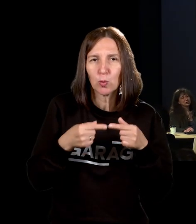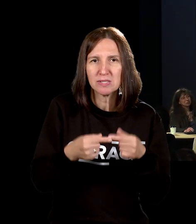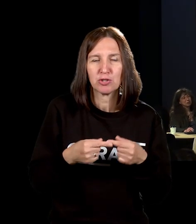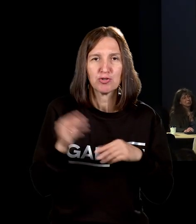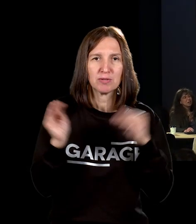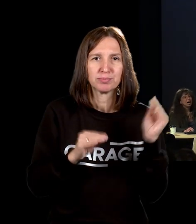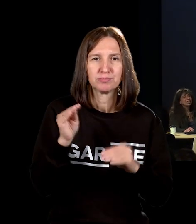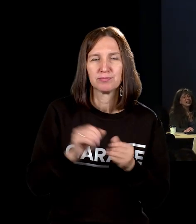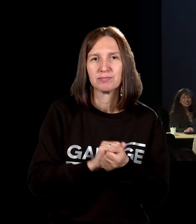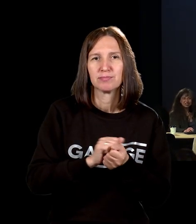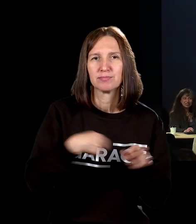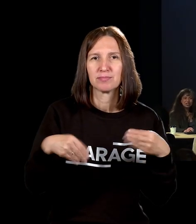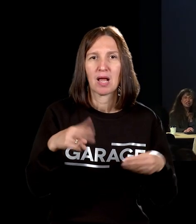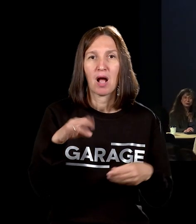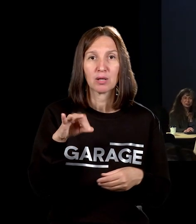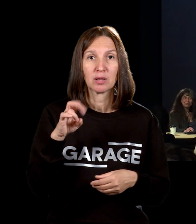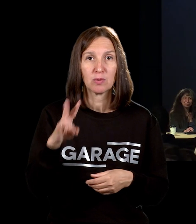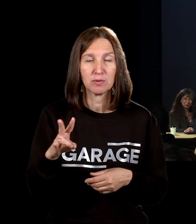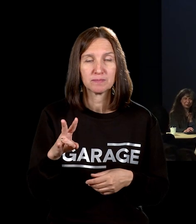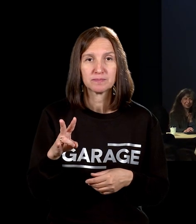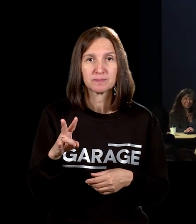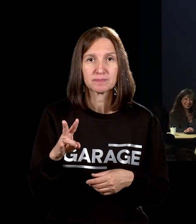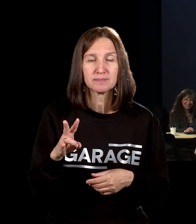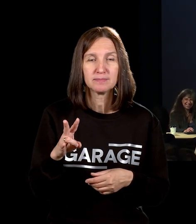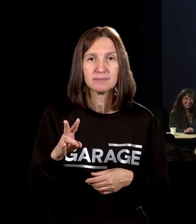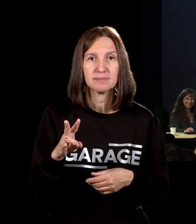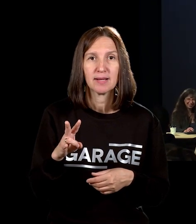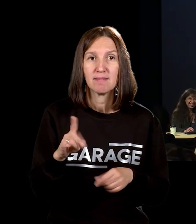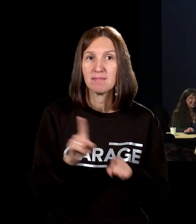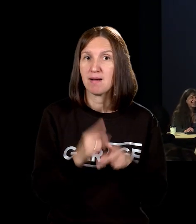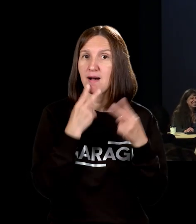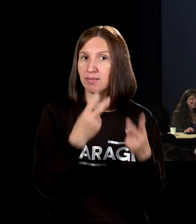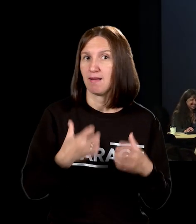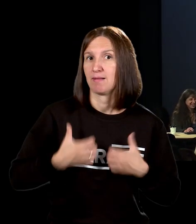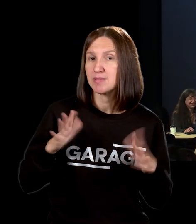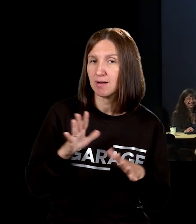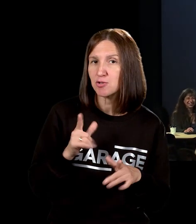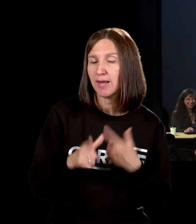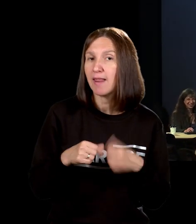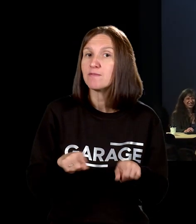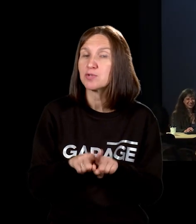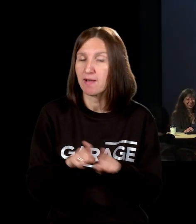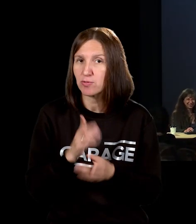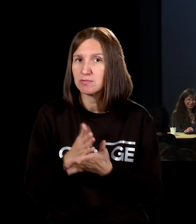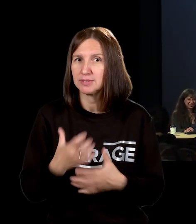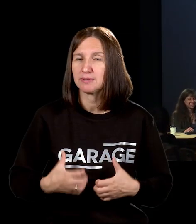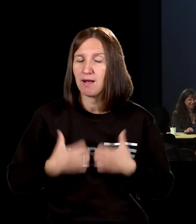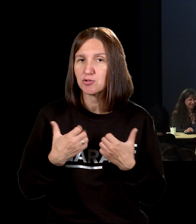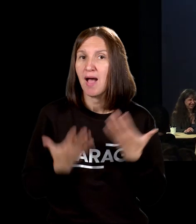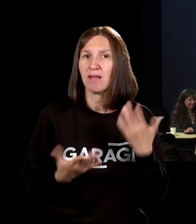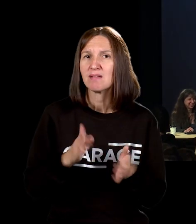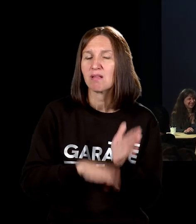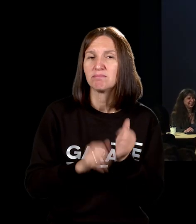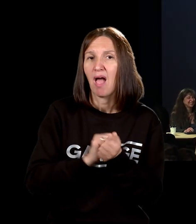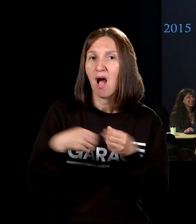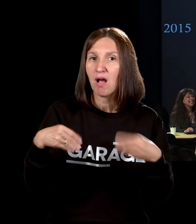там все это как бы. А так не страшно или все равно все-таки страшно? А если картонное, то что будет? Что вы